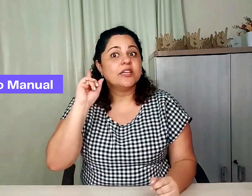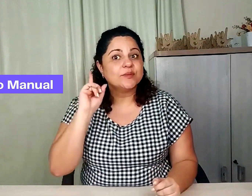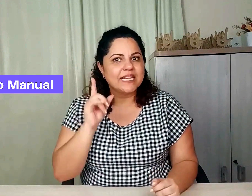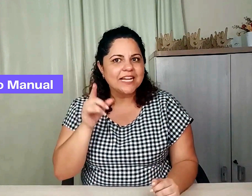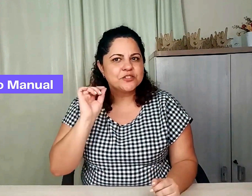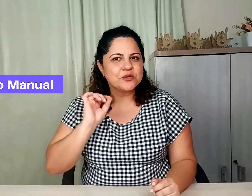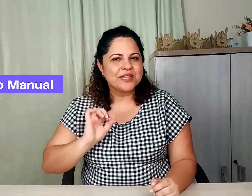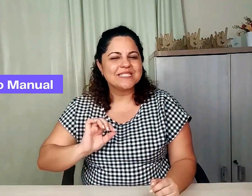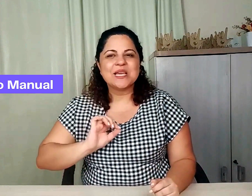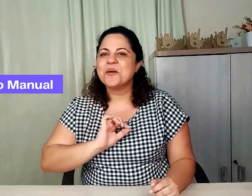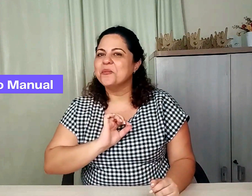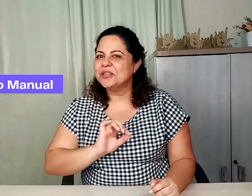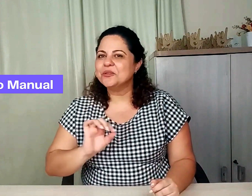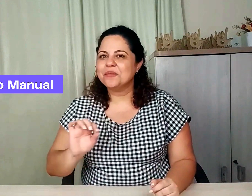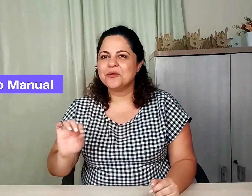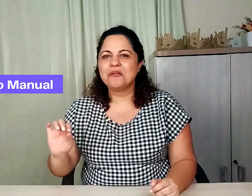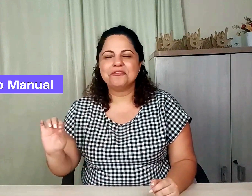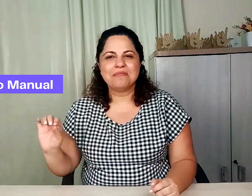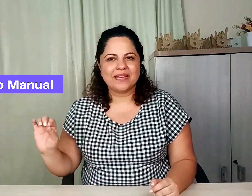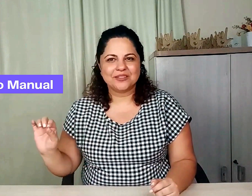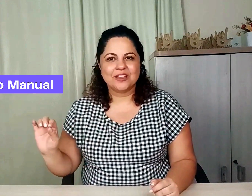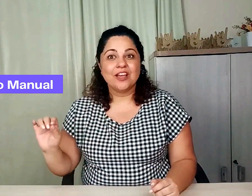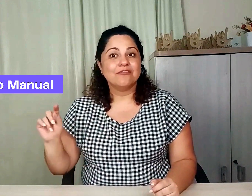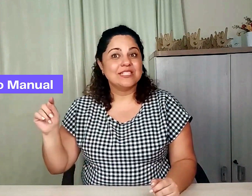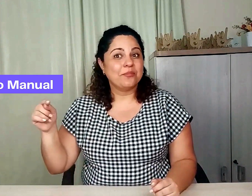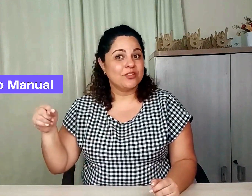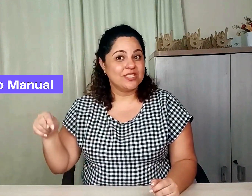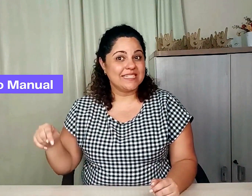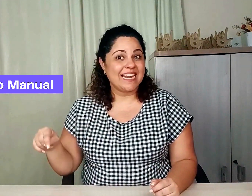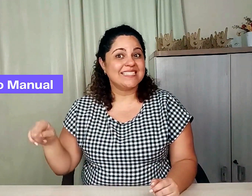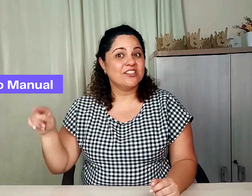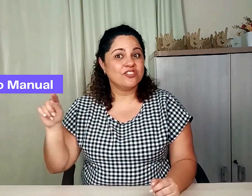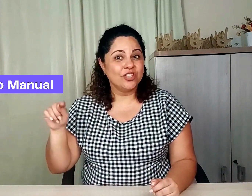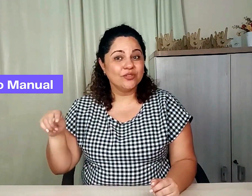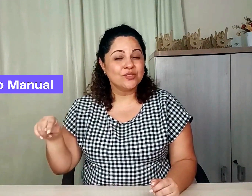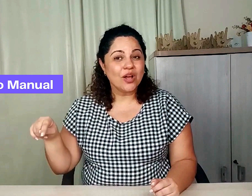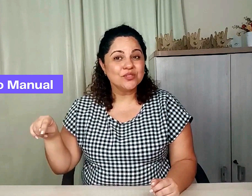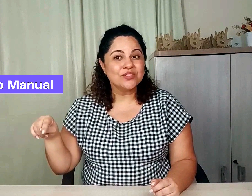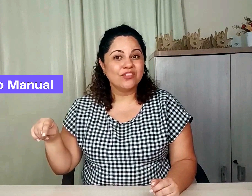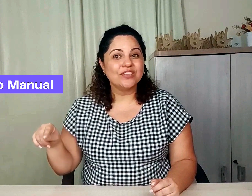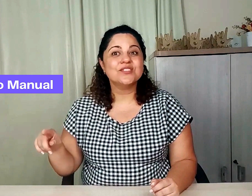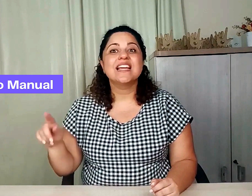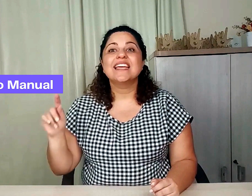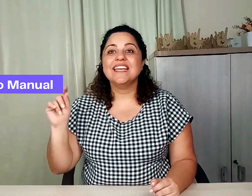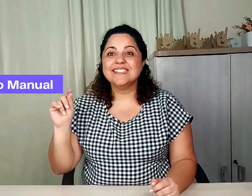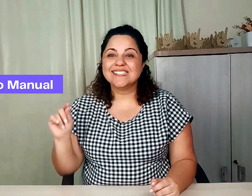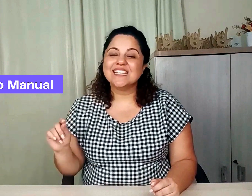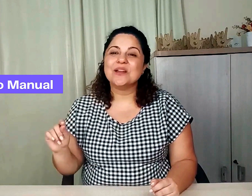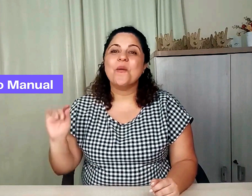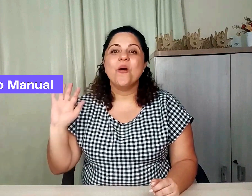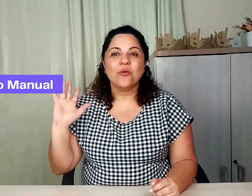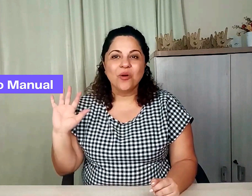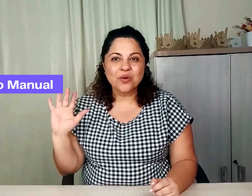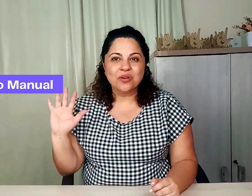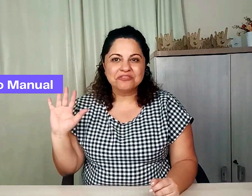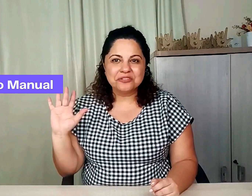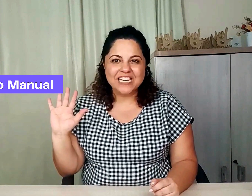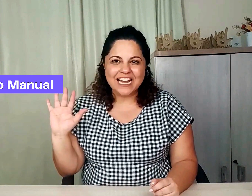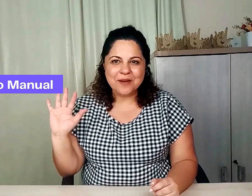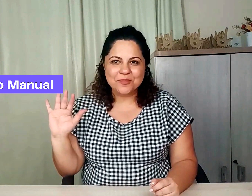então trate de conhecer muito bem o alfabeto. Você pode estar assistindo os nossos vídeos que ensinam como configurar a